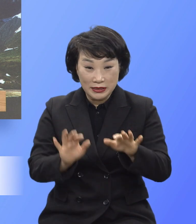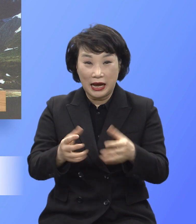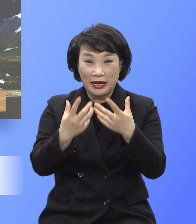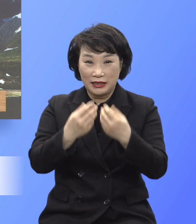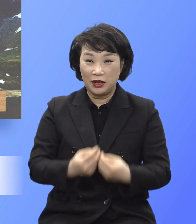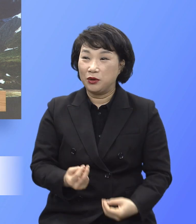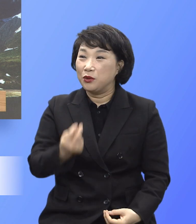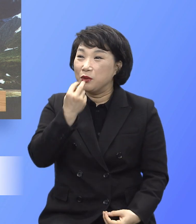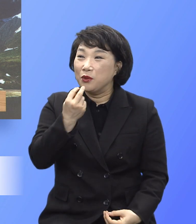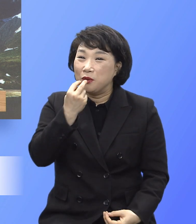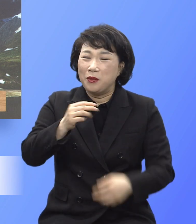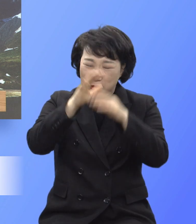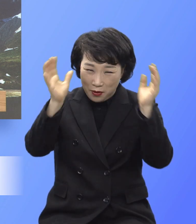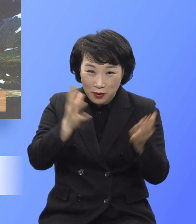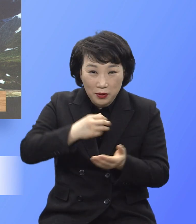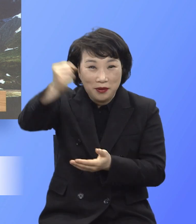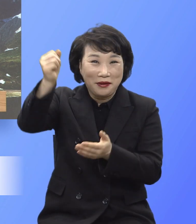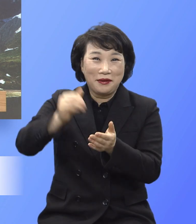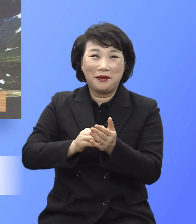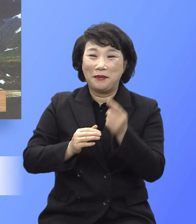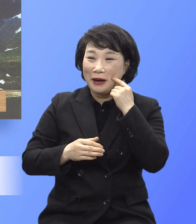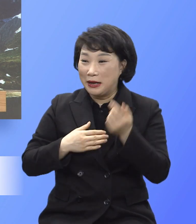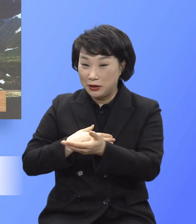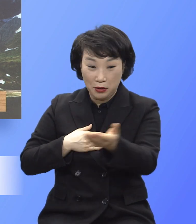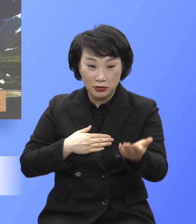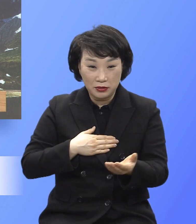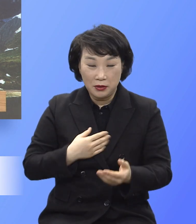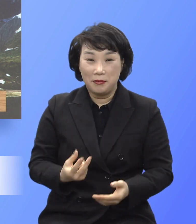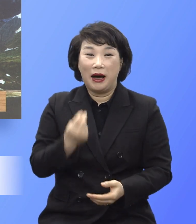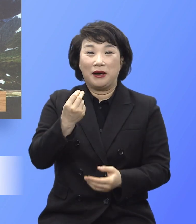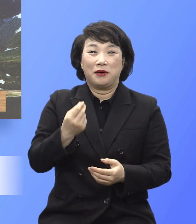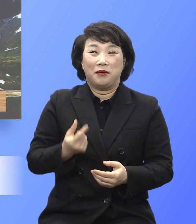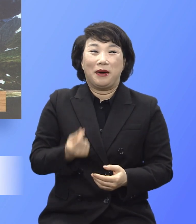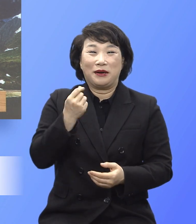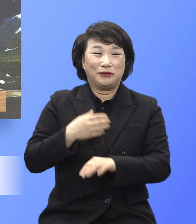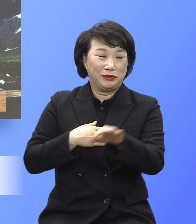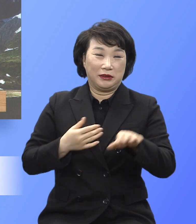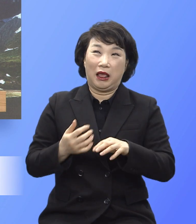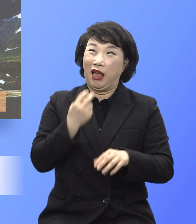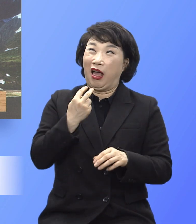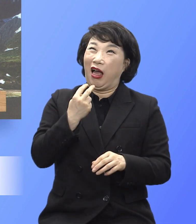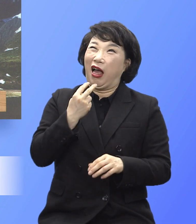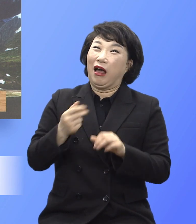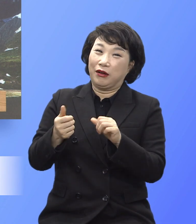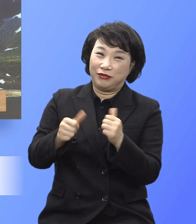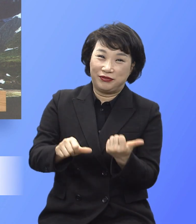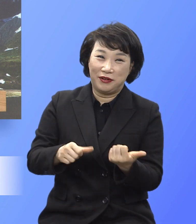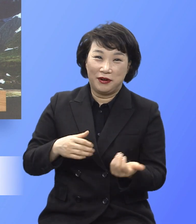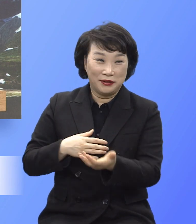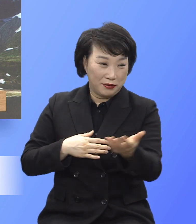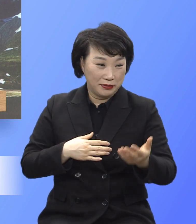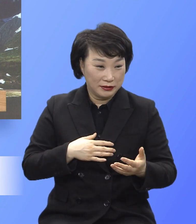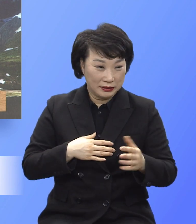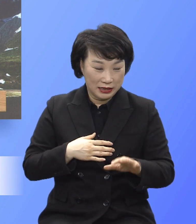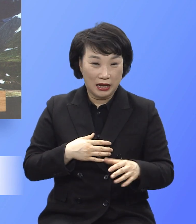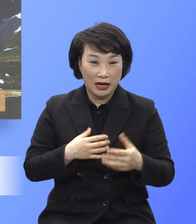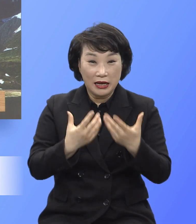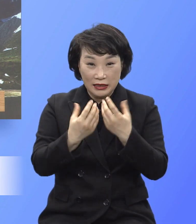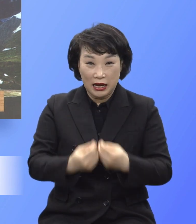딱 몰수된다면 우리는 현장에서 죽어야 하고 당신의 심장이